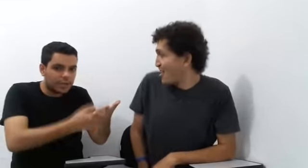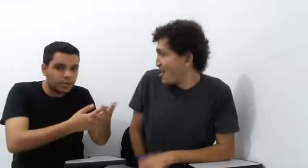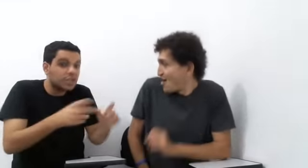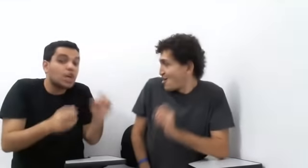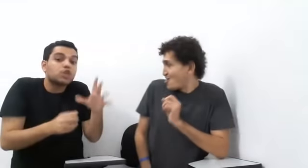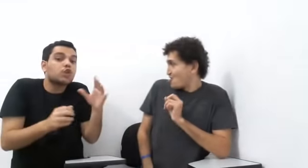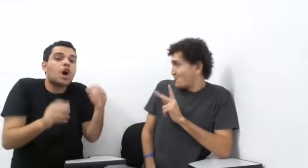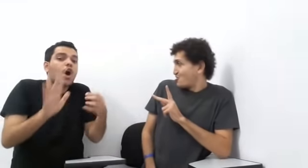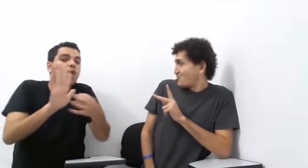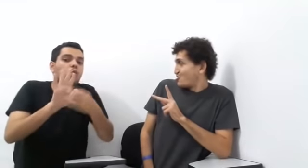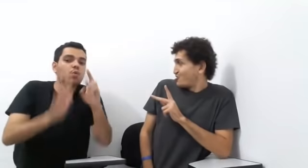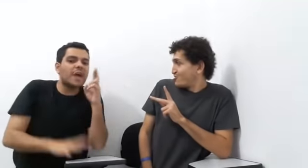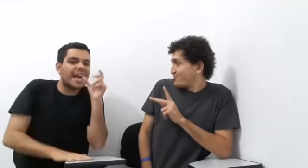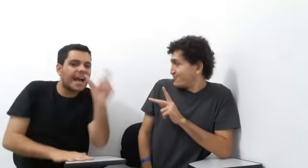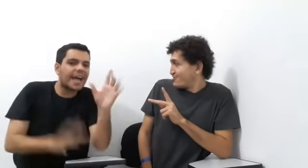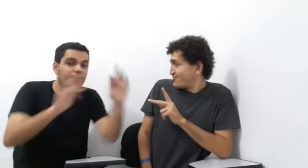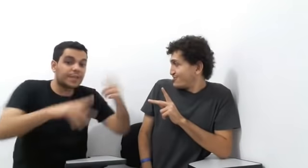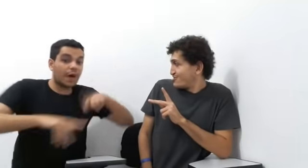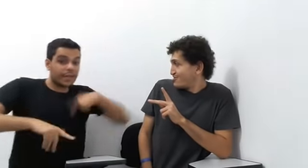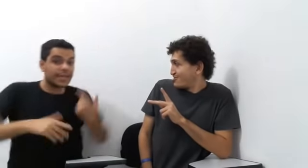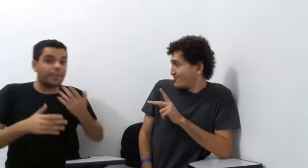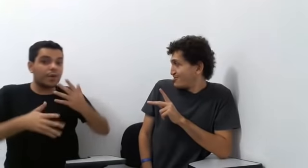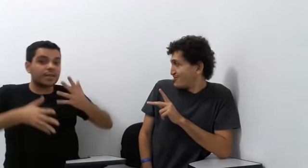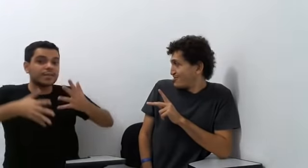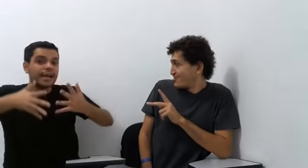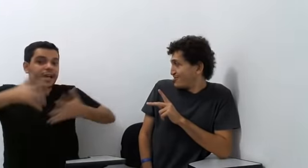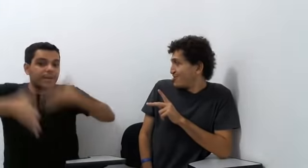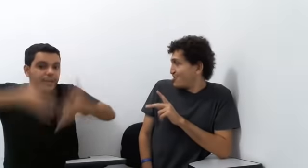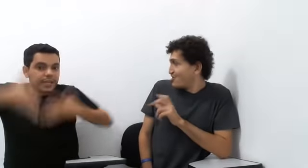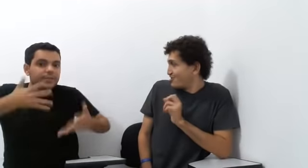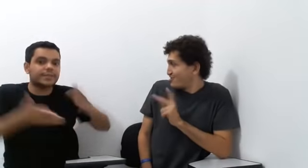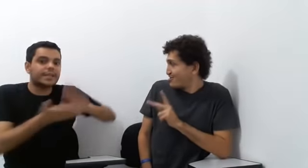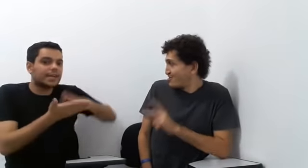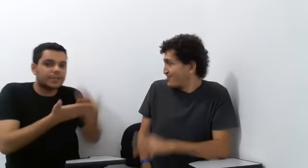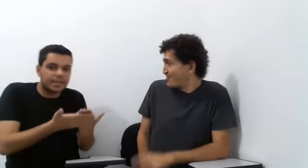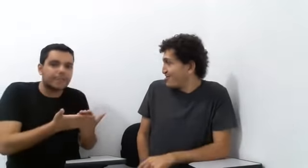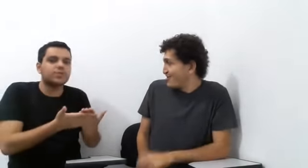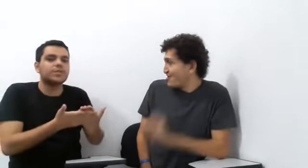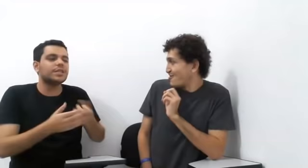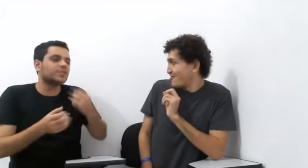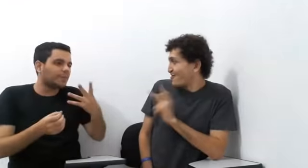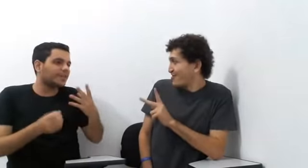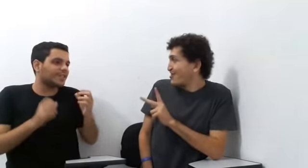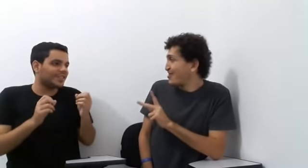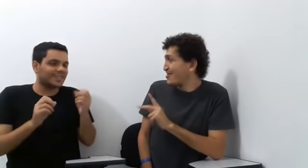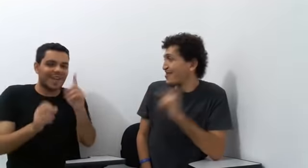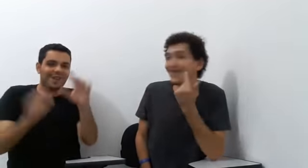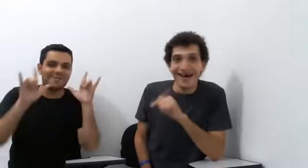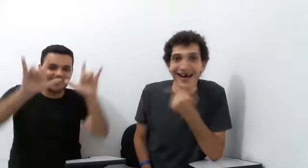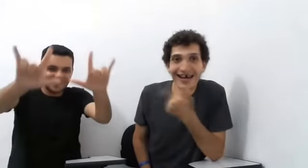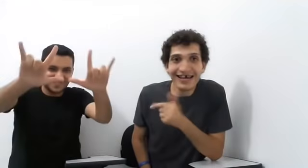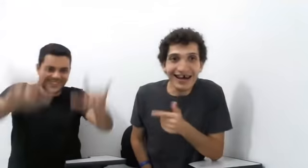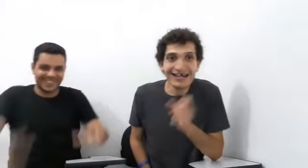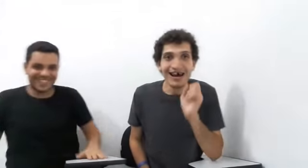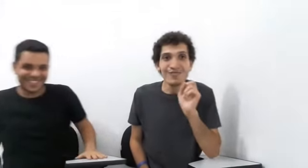traduzisse, só um recado final, e depois eu em língua de sinais, você traduzir, só para a gente deixar. É engraçado.